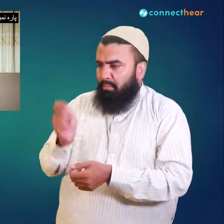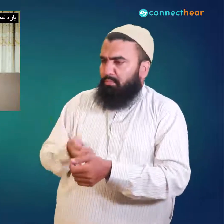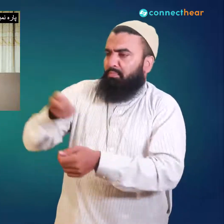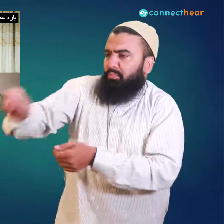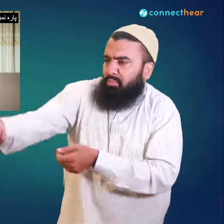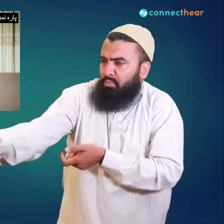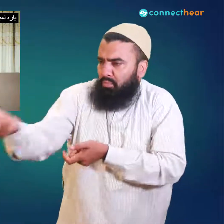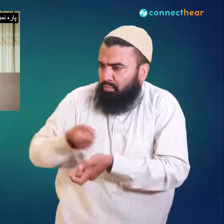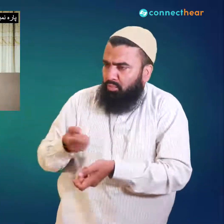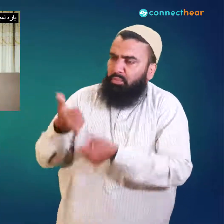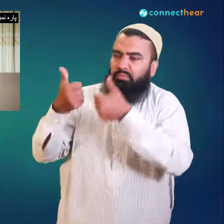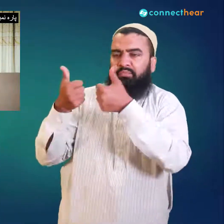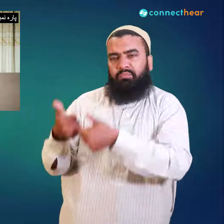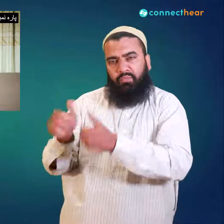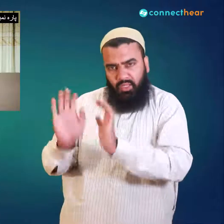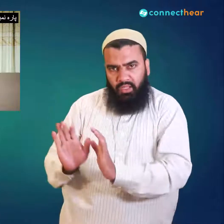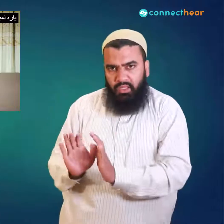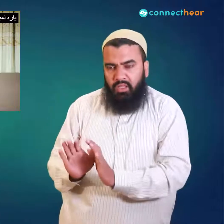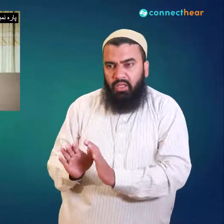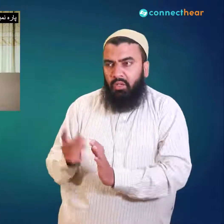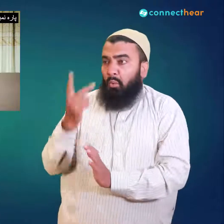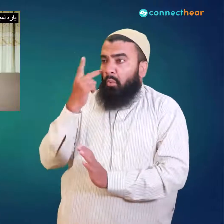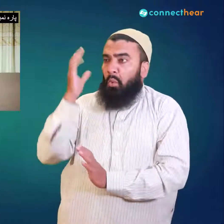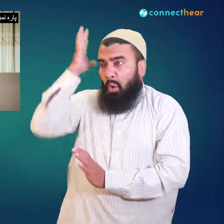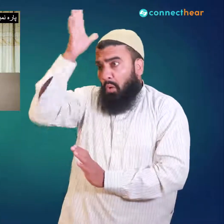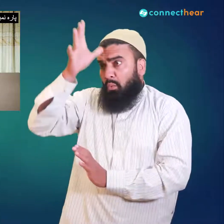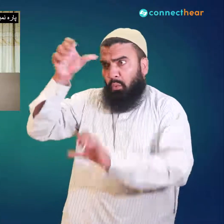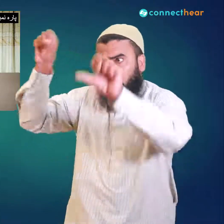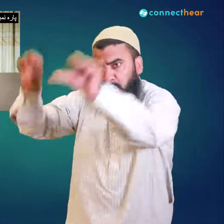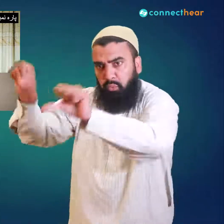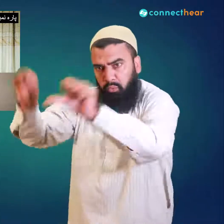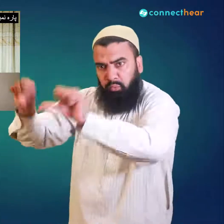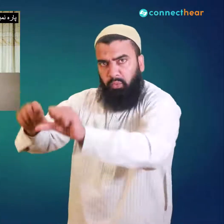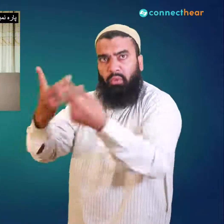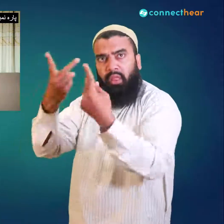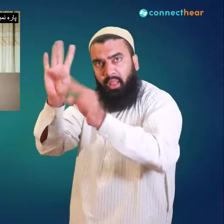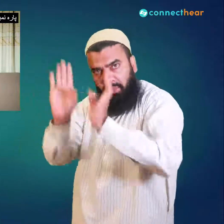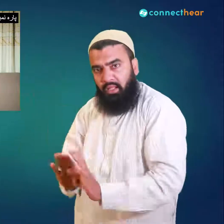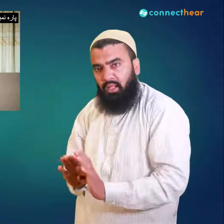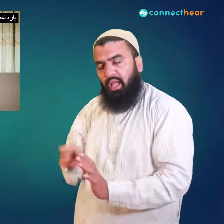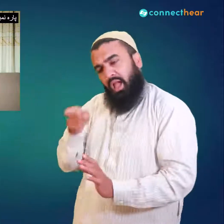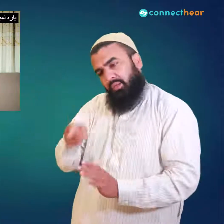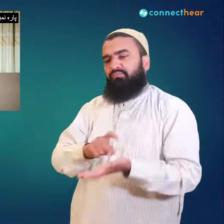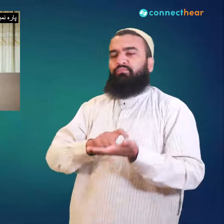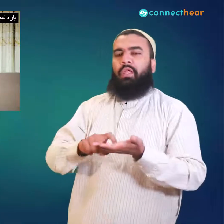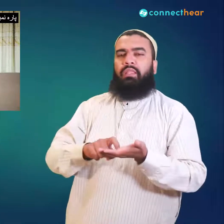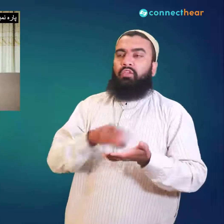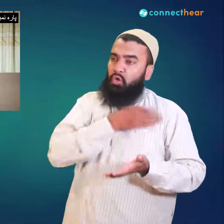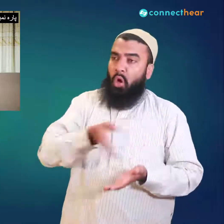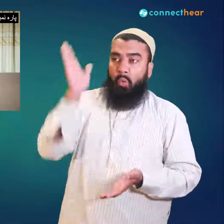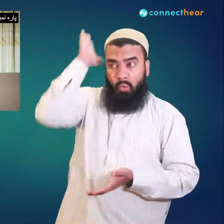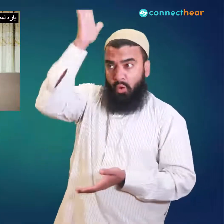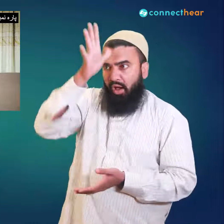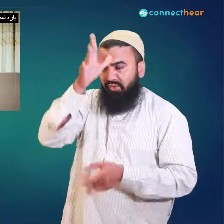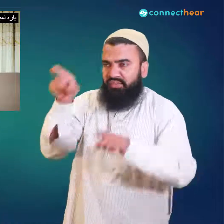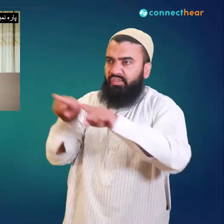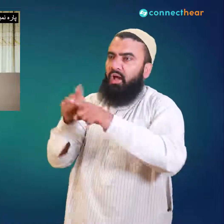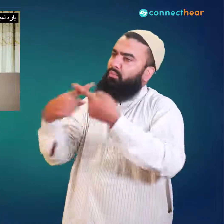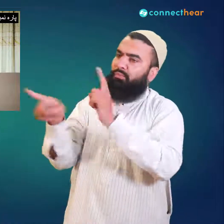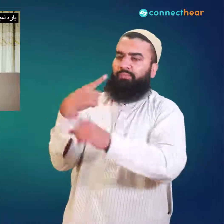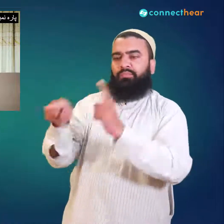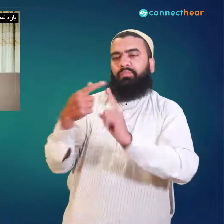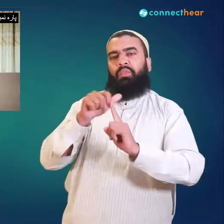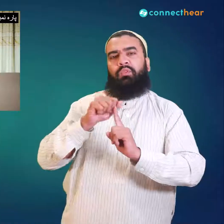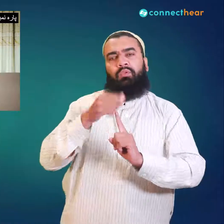کے کلمے کی سربلندی کے لیے دیا جائے، تو اس کے بدلے میں اللہ رب العزت انہیں دائمی چیز،